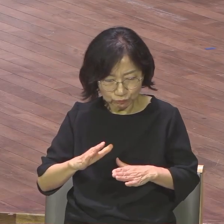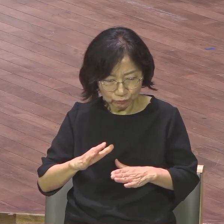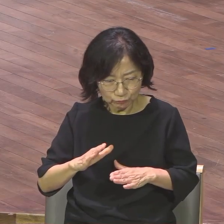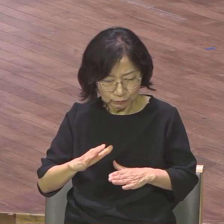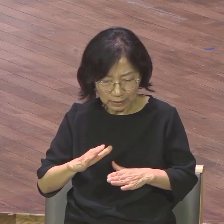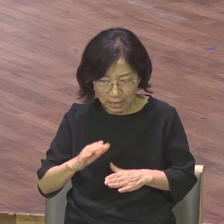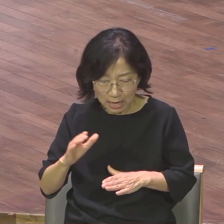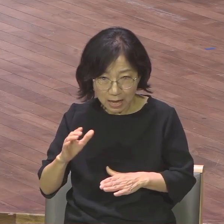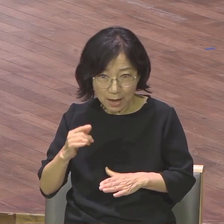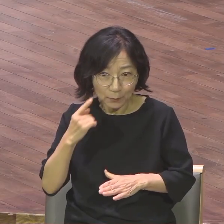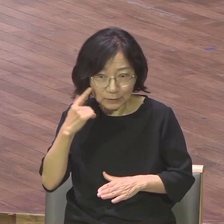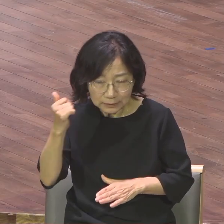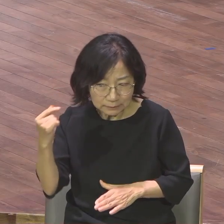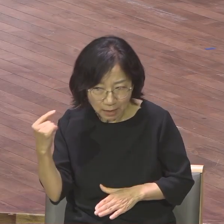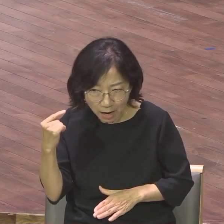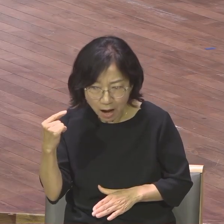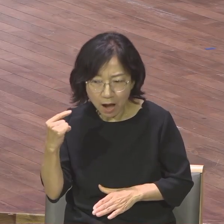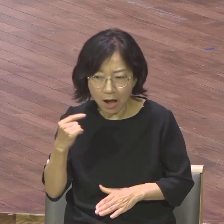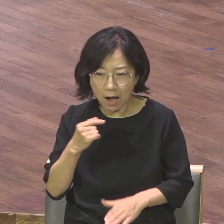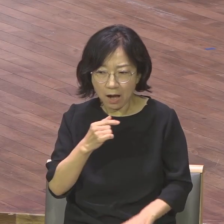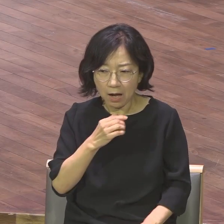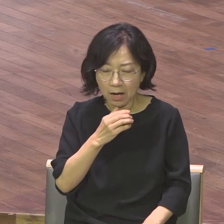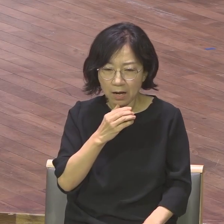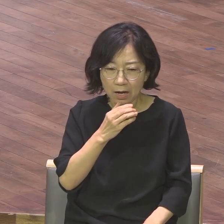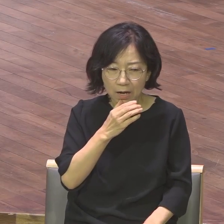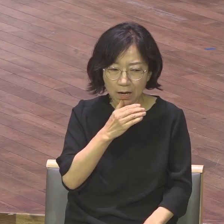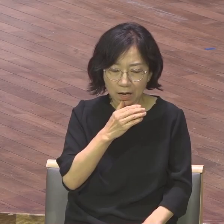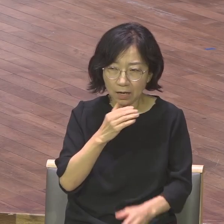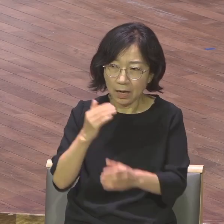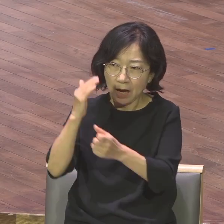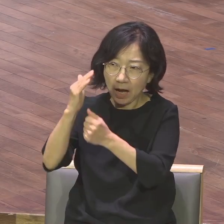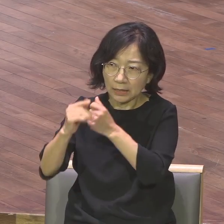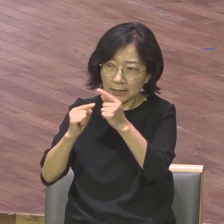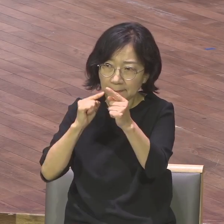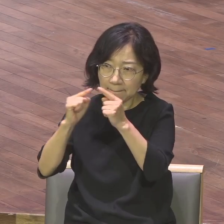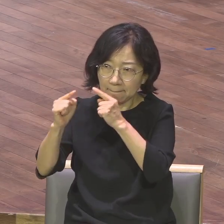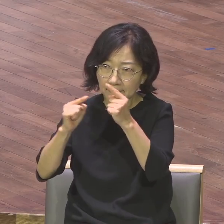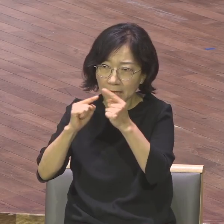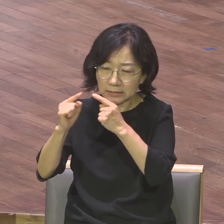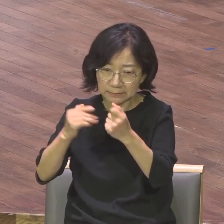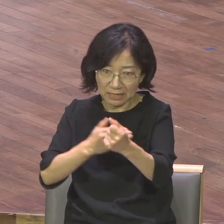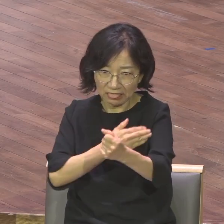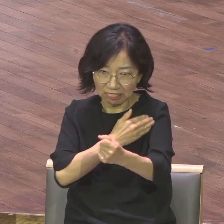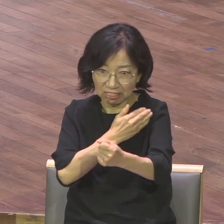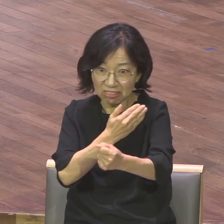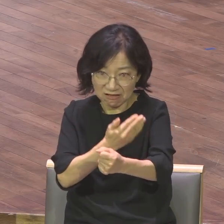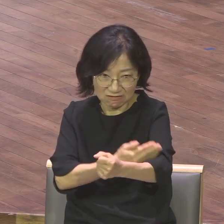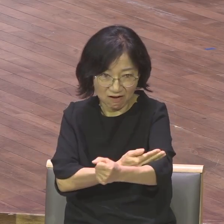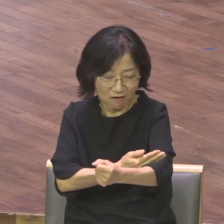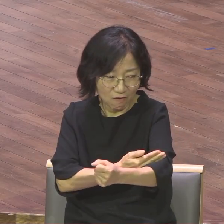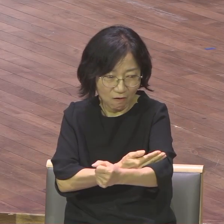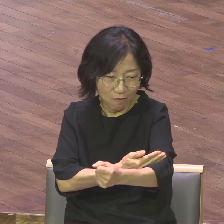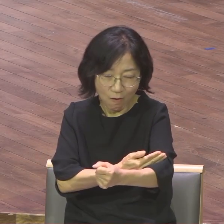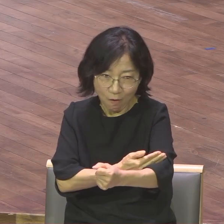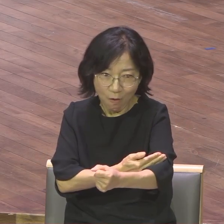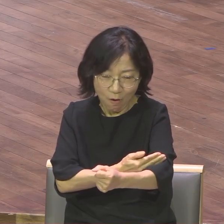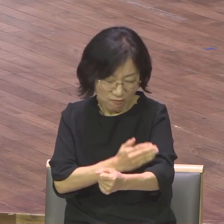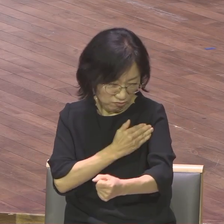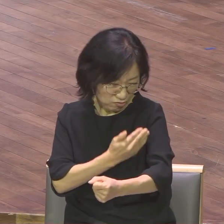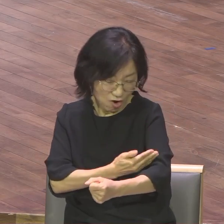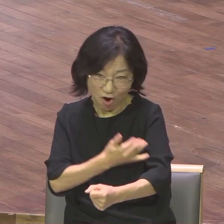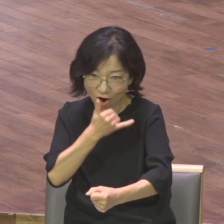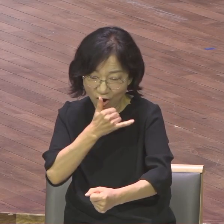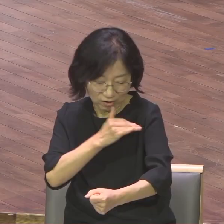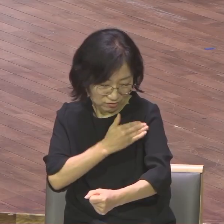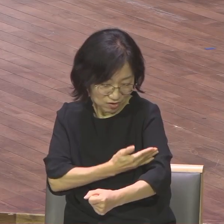메아리가 쳤어요. 하나님의 말씀의 능력에 대해서 이 말씀이 그야말로 능력 있는 책인데